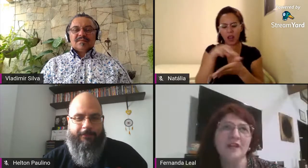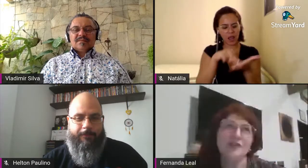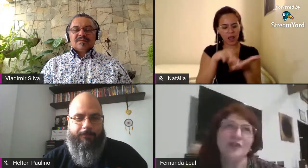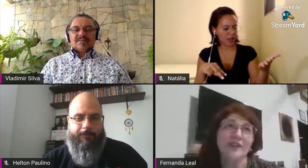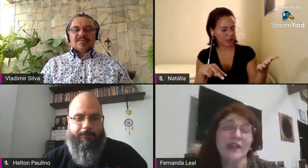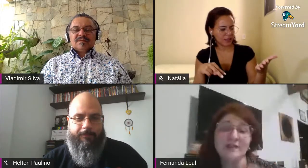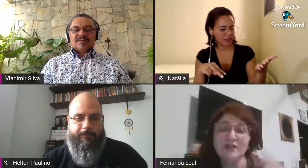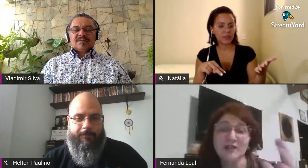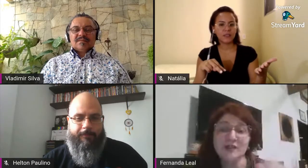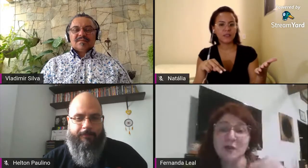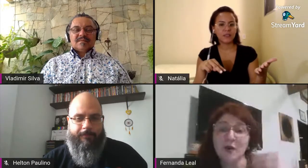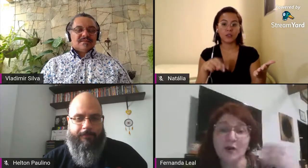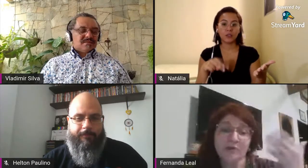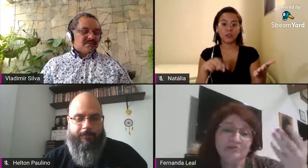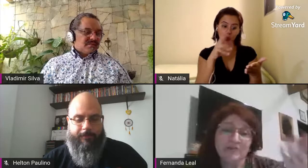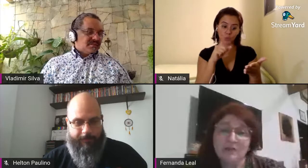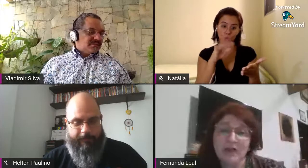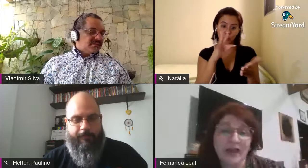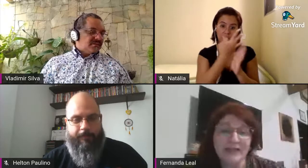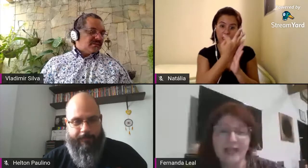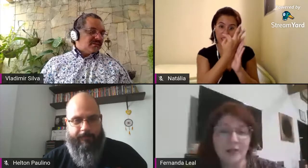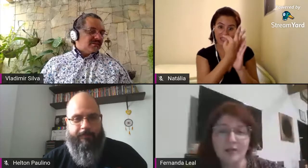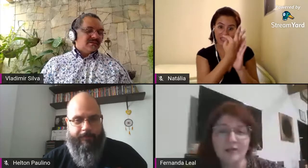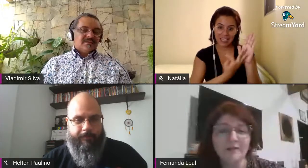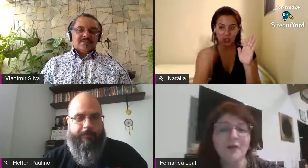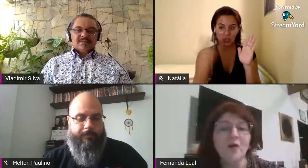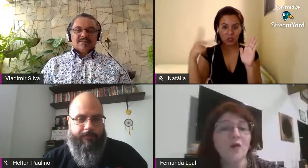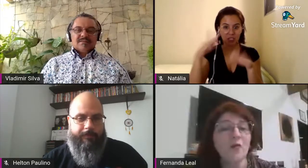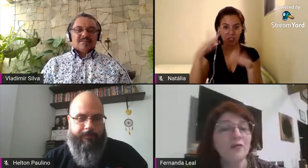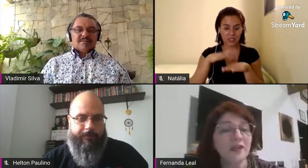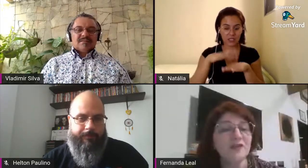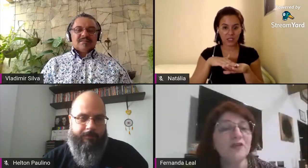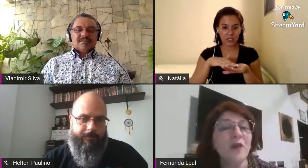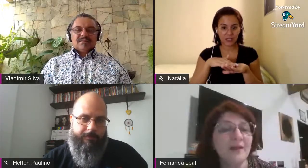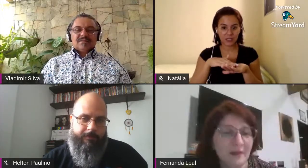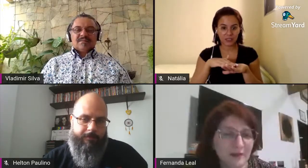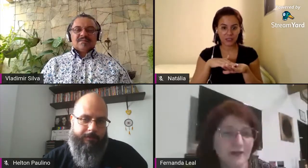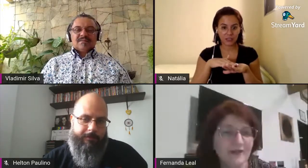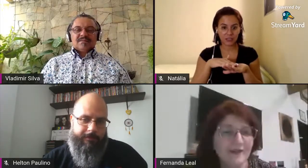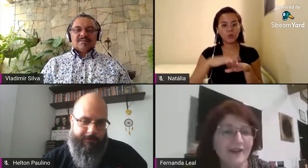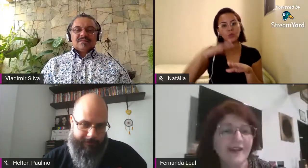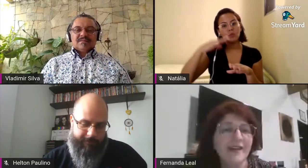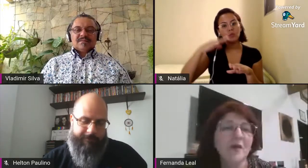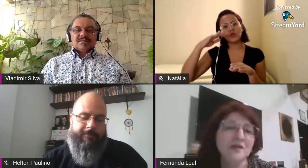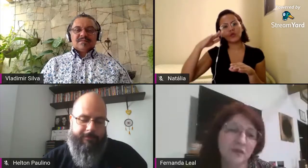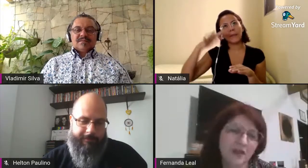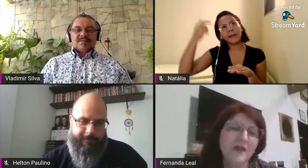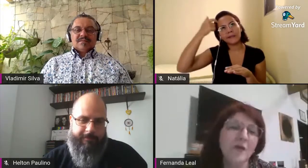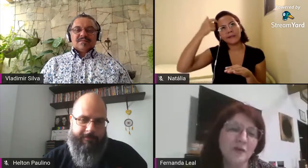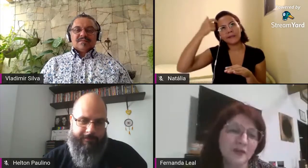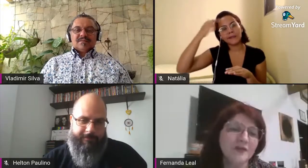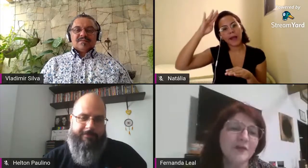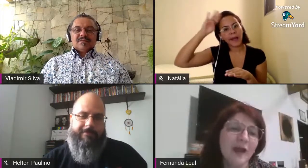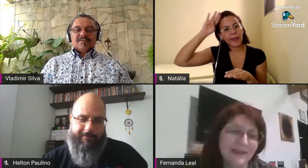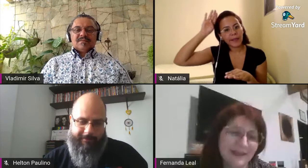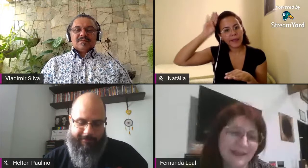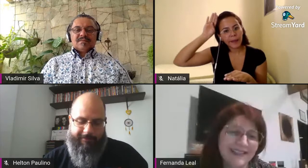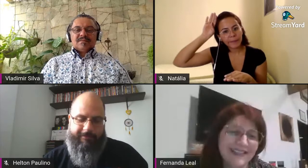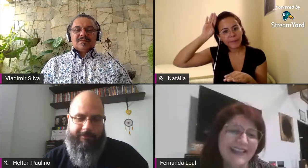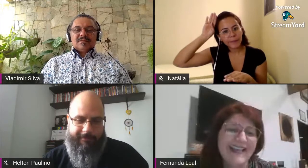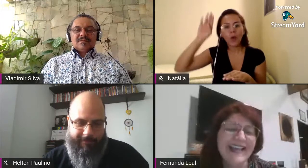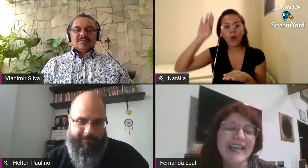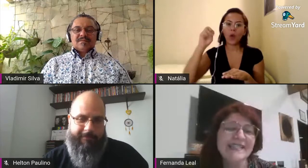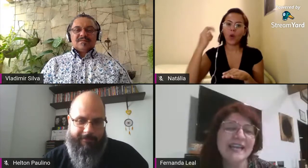um texto que tem a exigência só de um acadêmico, ou como um texto de um artista. E eu resolvi ler como um texto de um